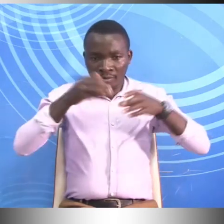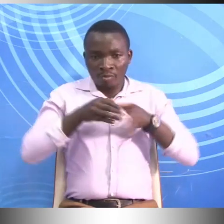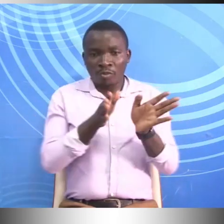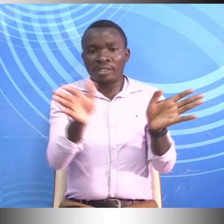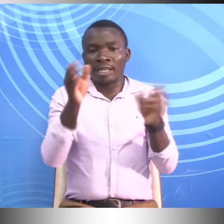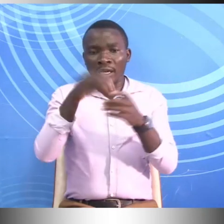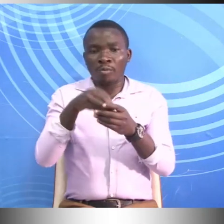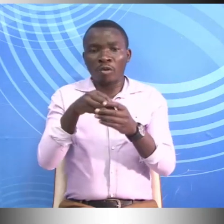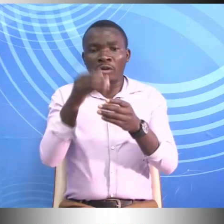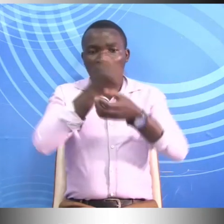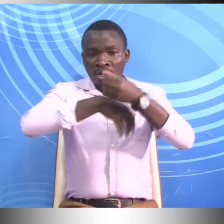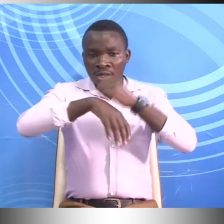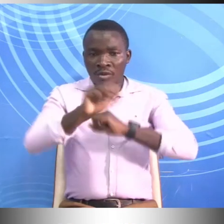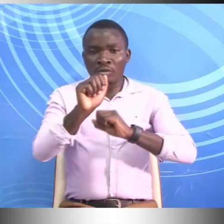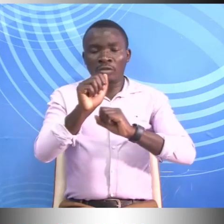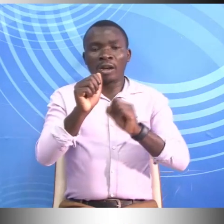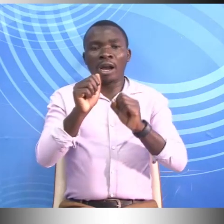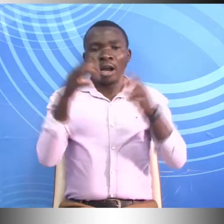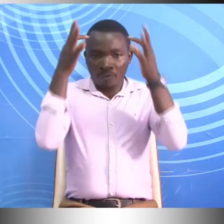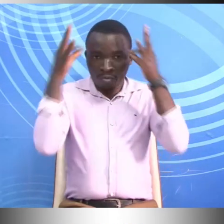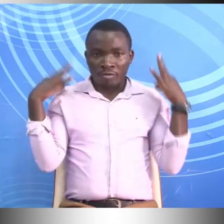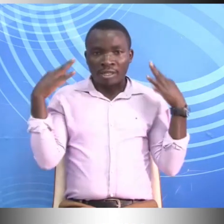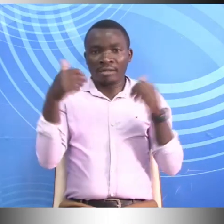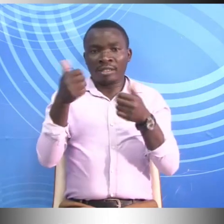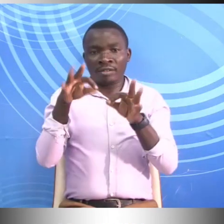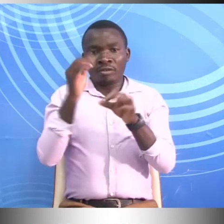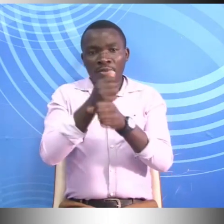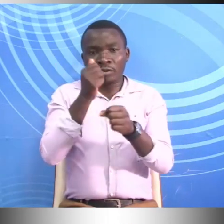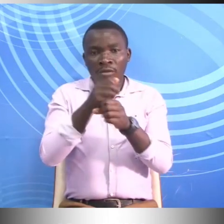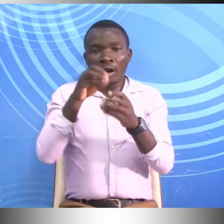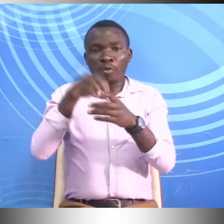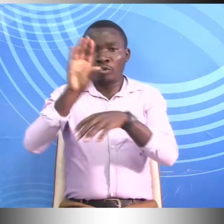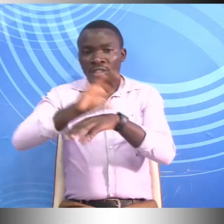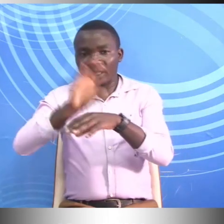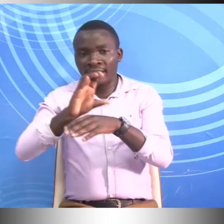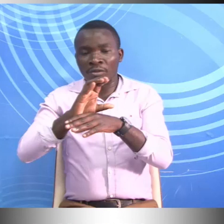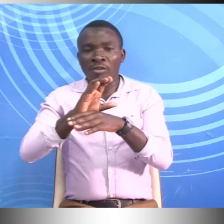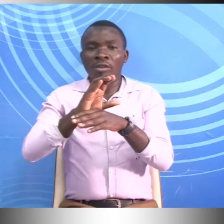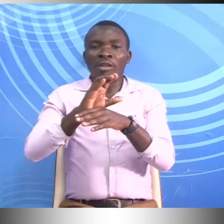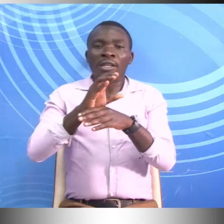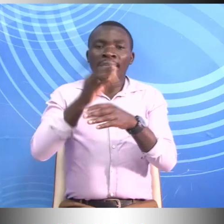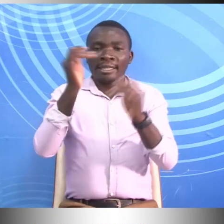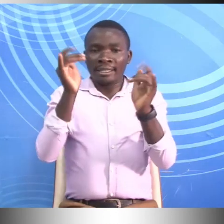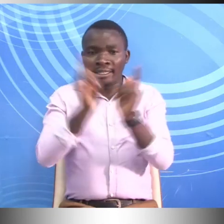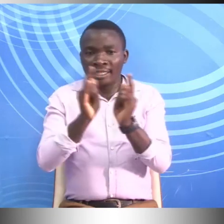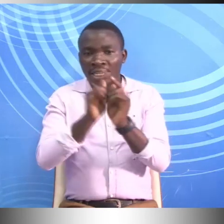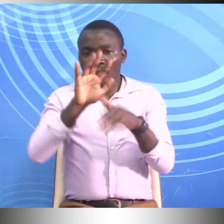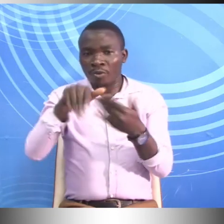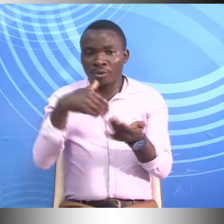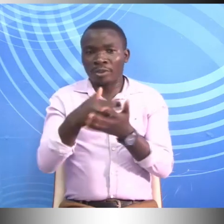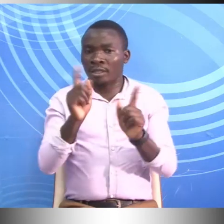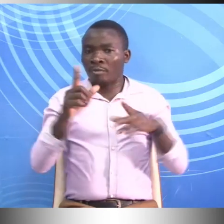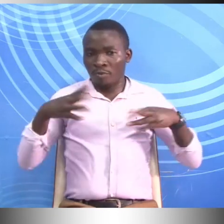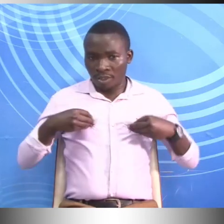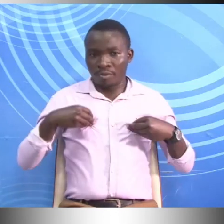harimo imihango y'ubukwe ndetse ikorerwa mu rusengero, kwiyakira n'inama, ibyo nabyo birabujijwe. Ku